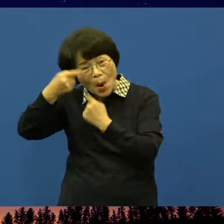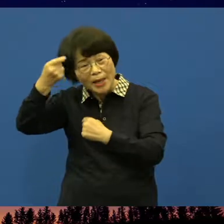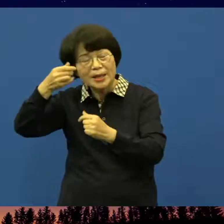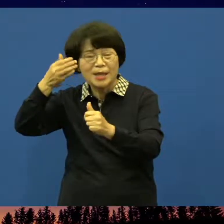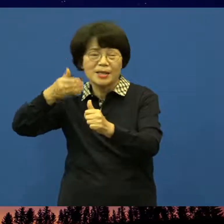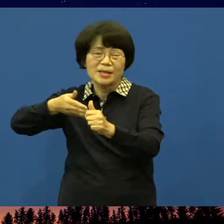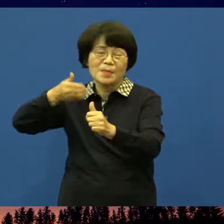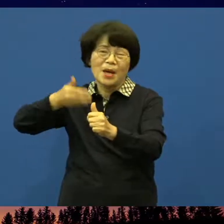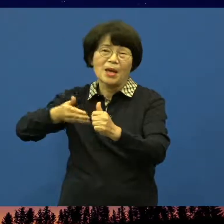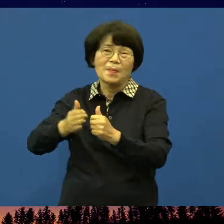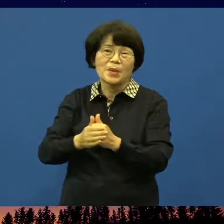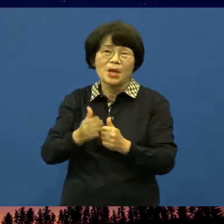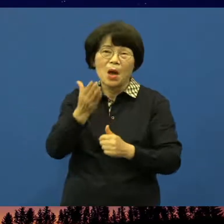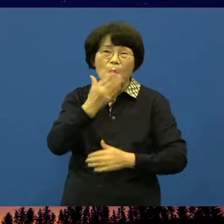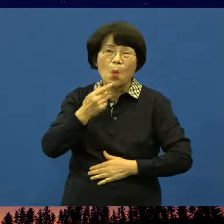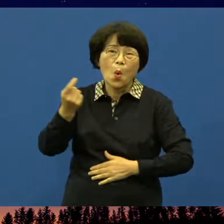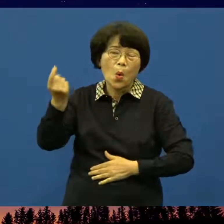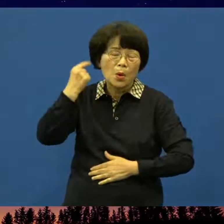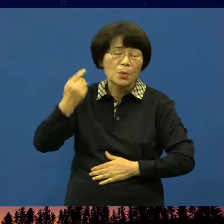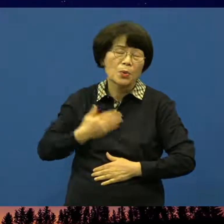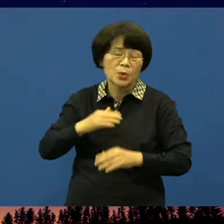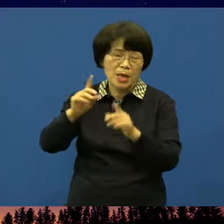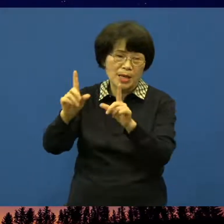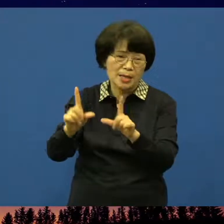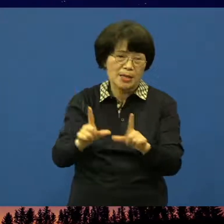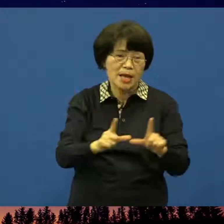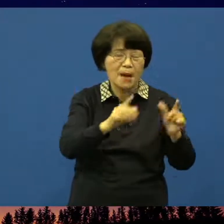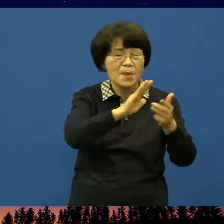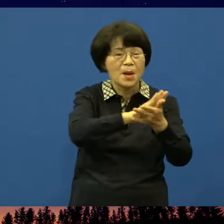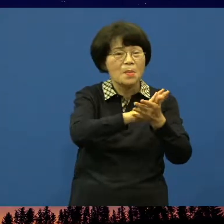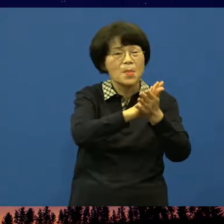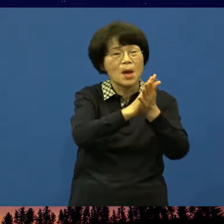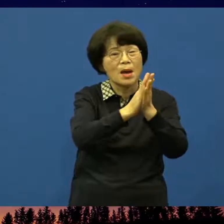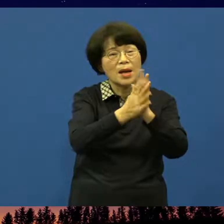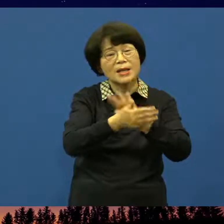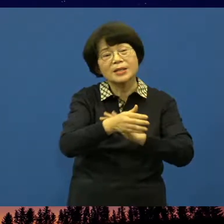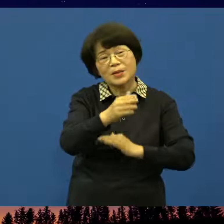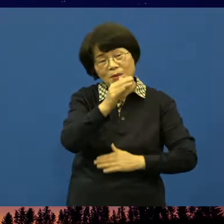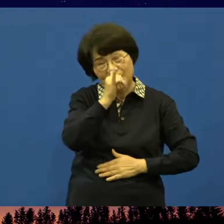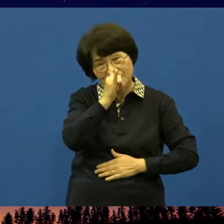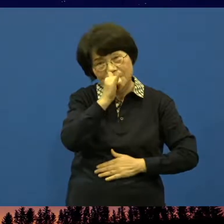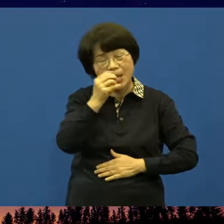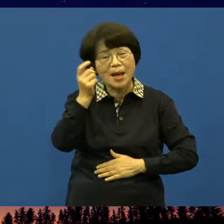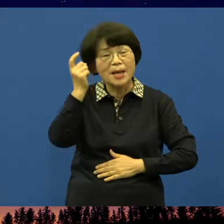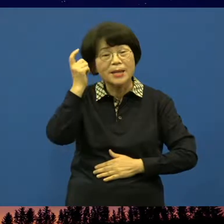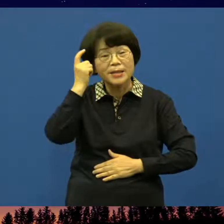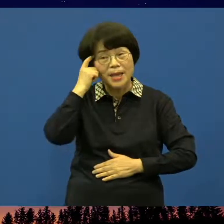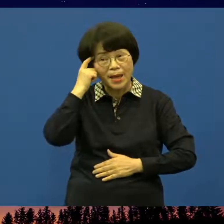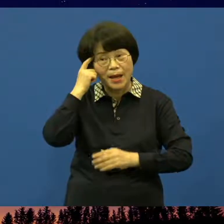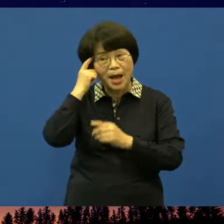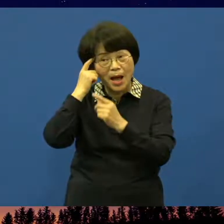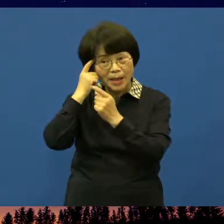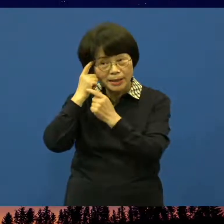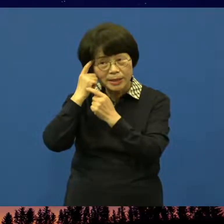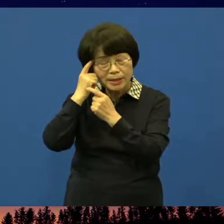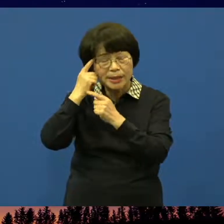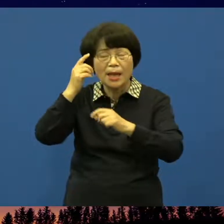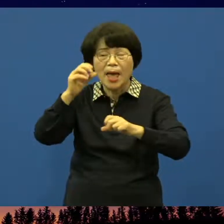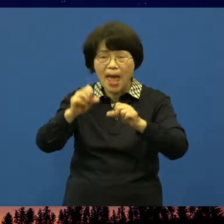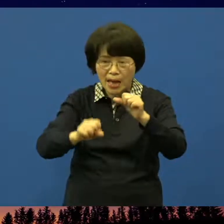바랍니다. 복음은 우리의 삶을 변화시킵니다. 생각을,